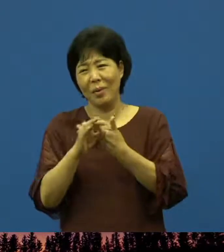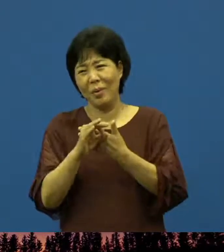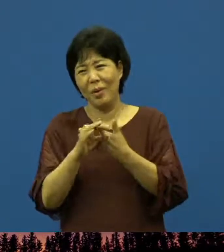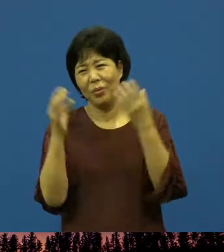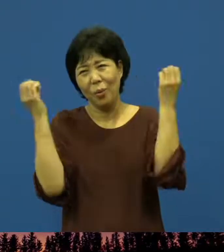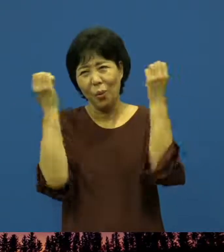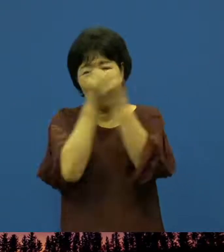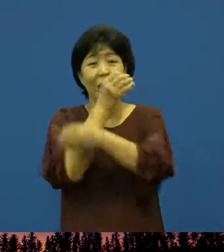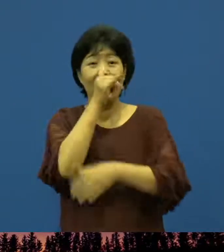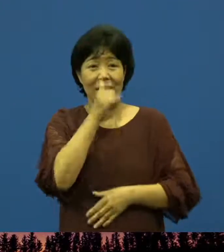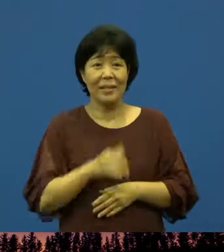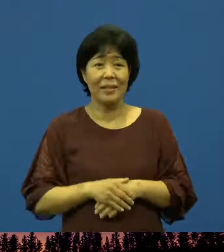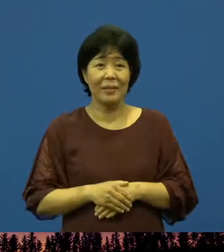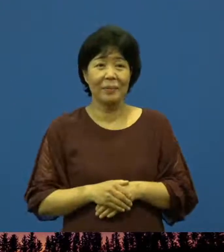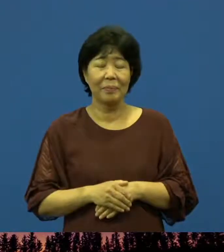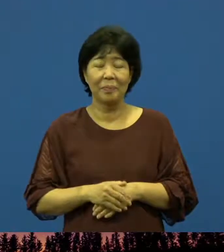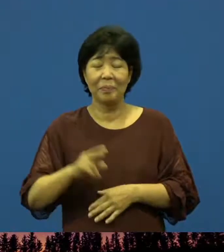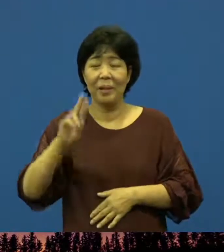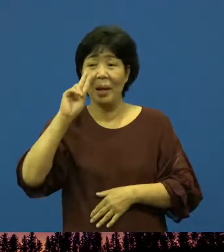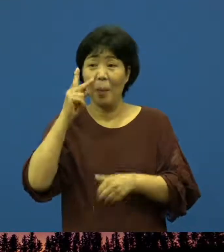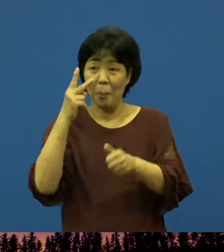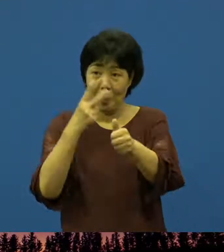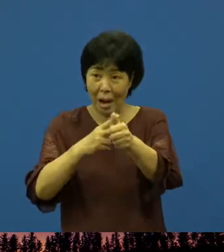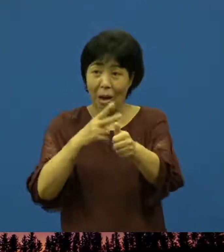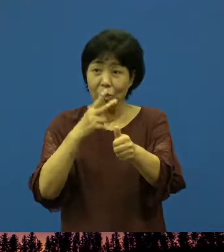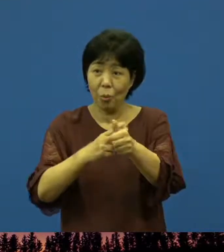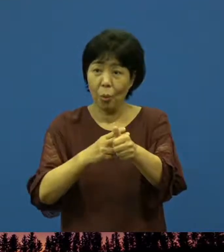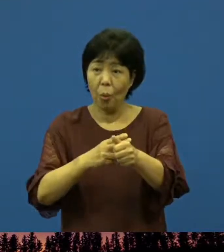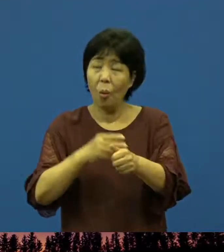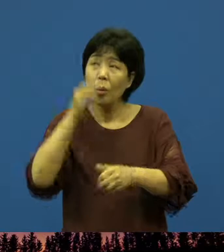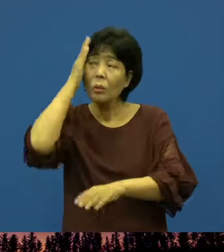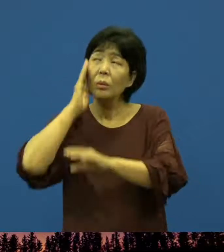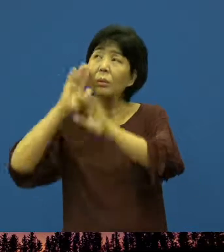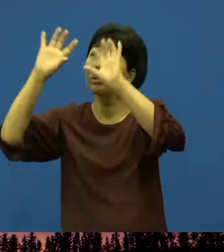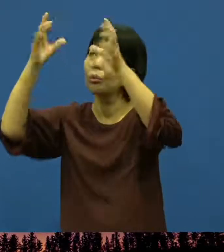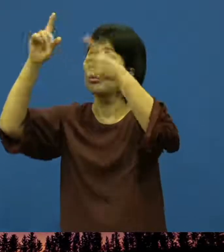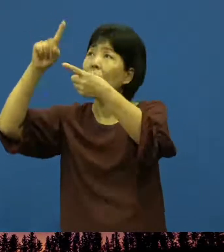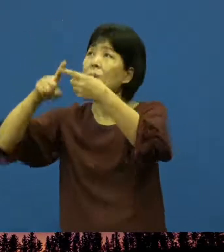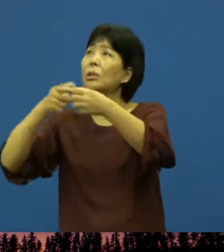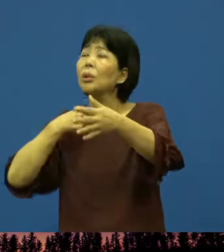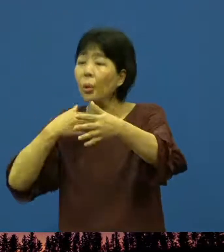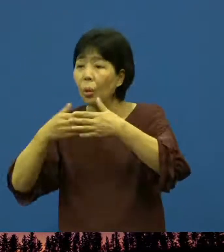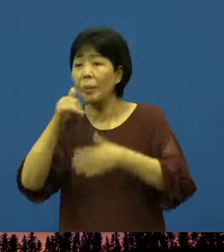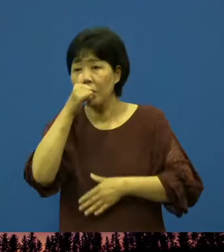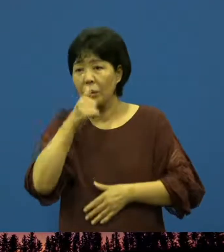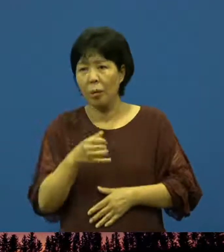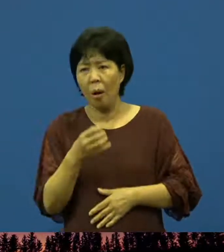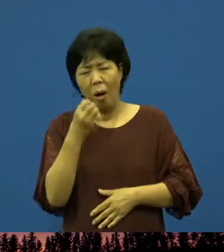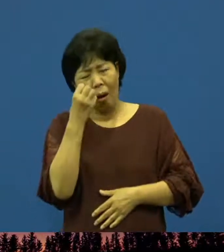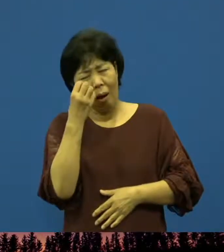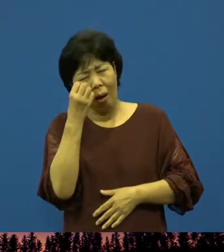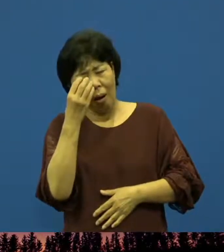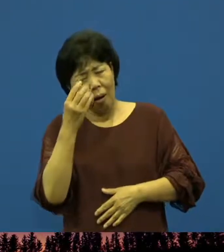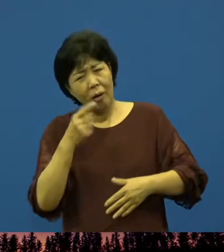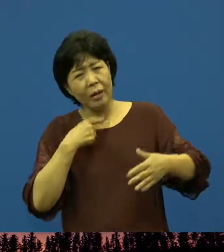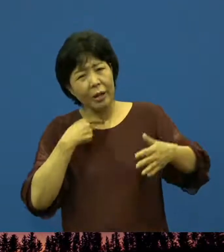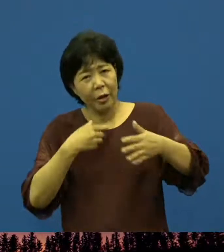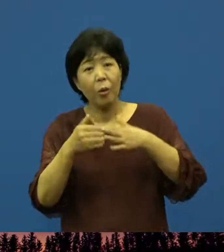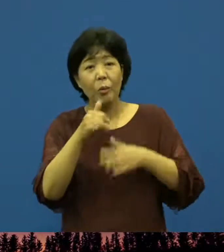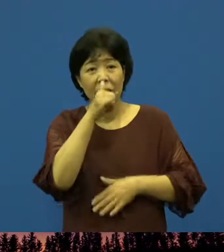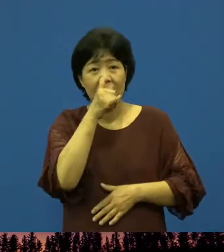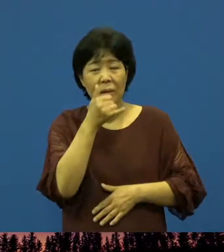그래서 바울은 삼층천에 바울도 천국의 경험을 한 분이에요. 뜻한 신비로운 체험을 했지만 언급을 자기가 했다는